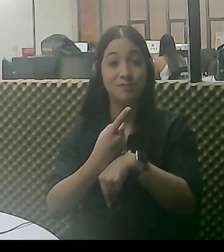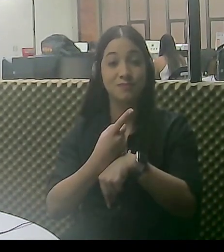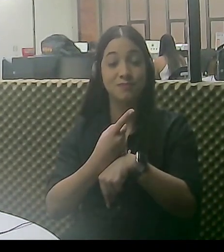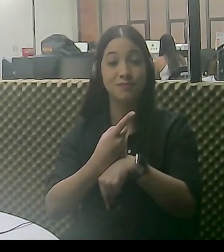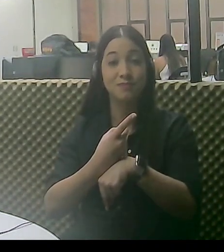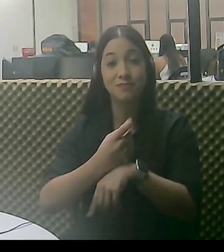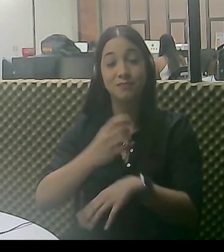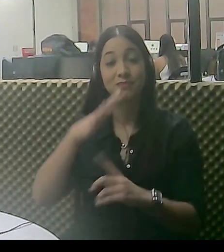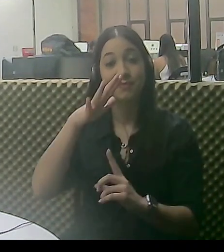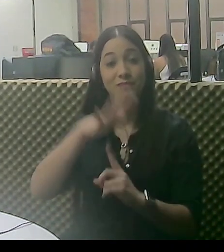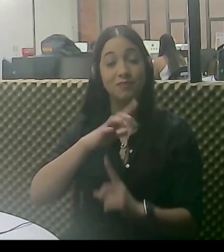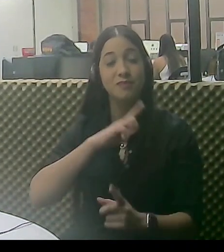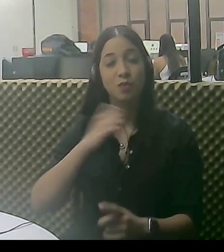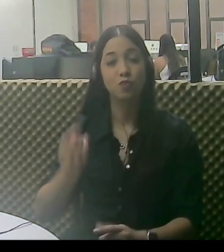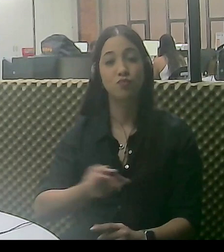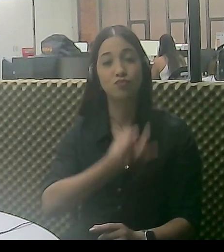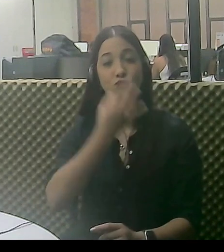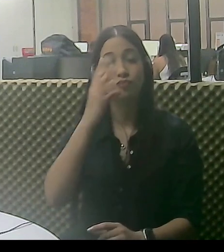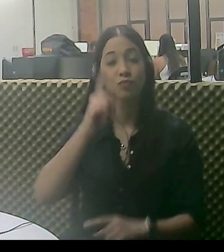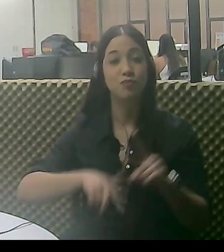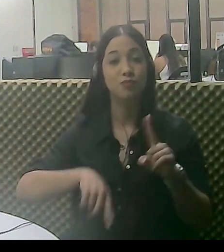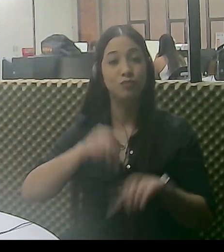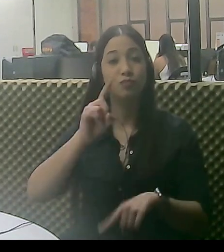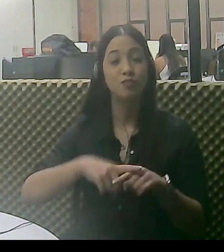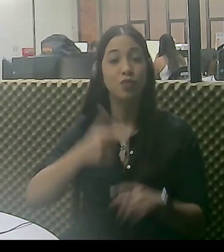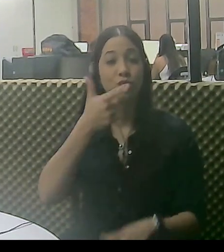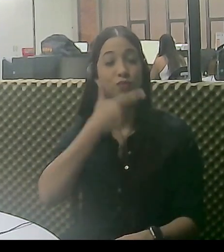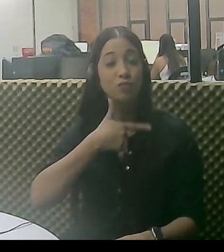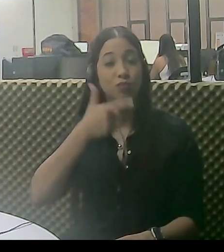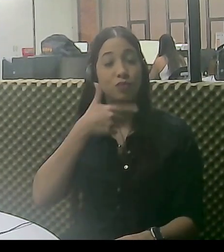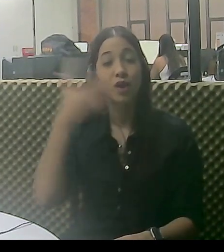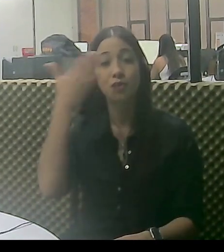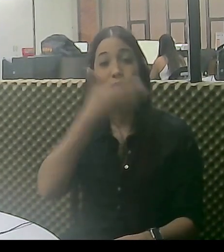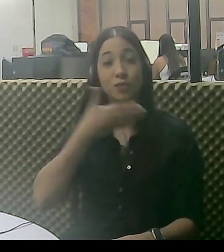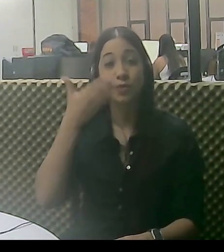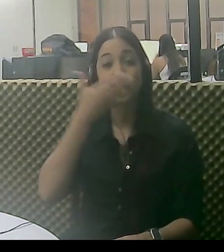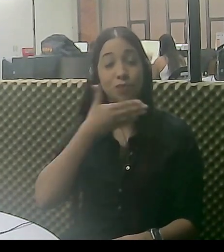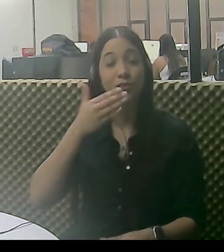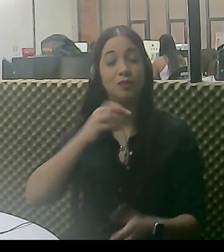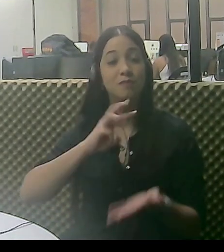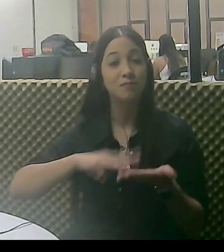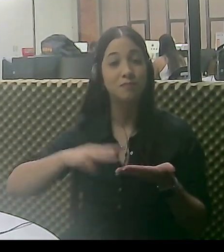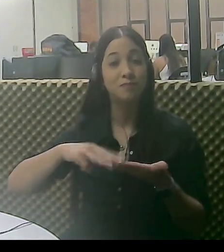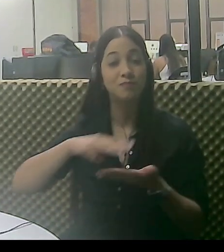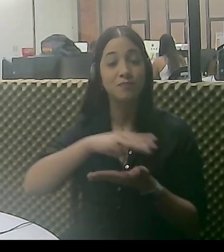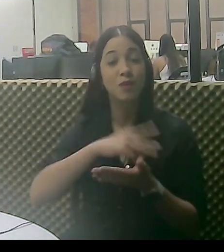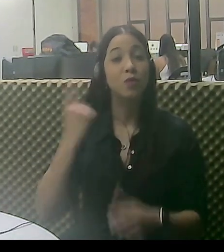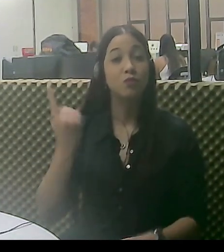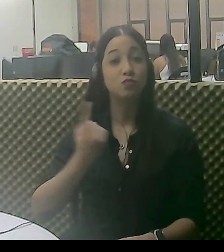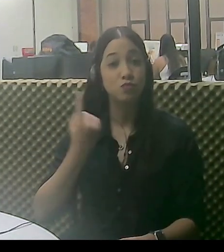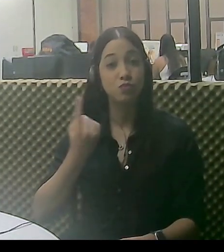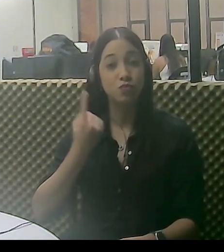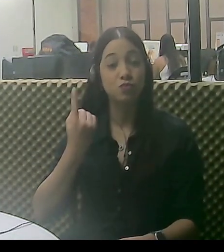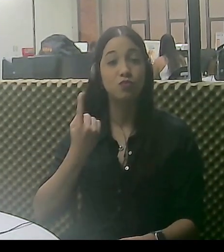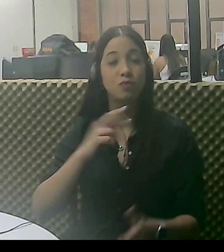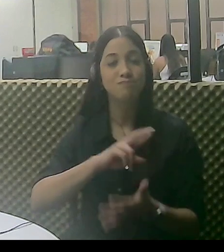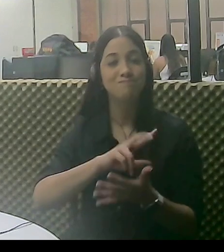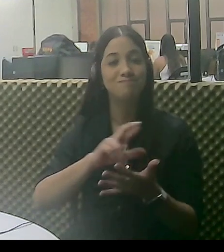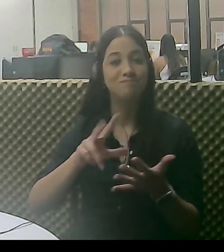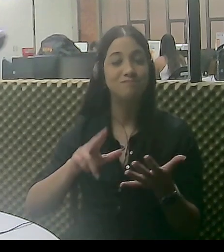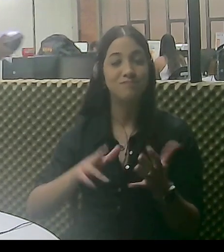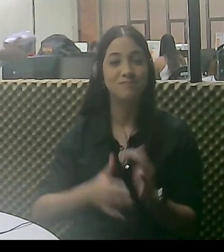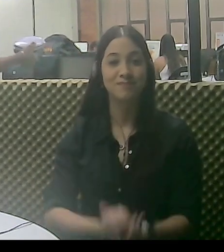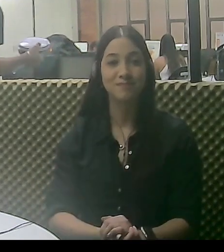a feira oferece diversas opções de produtos, como queijos, doces, pastéis, caldo de cana, dentre